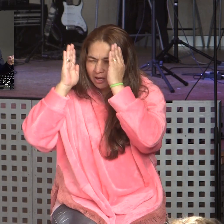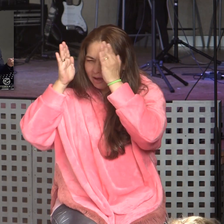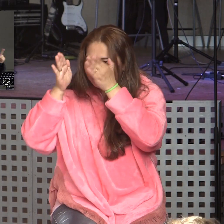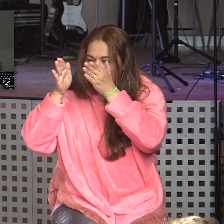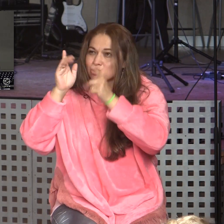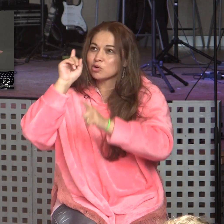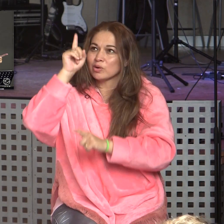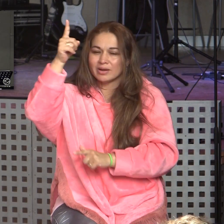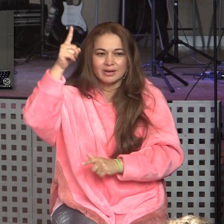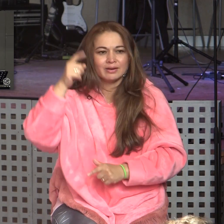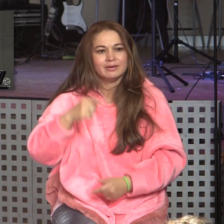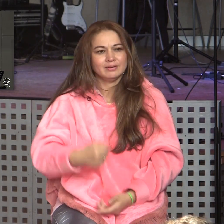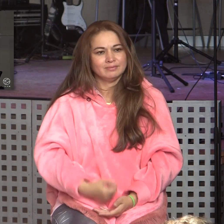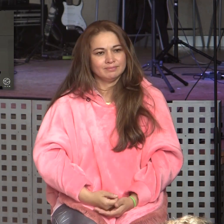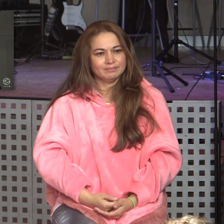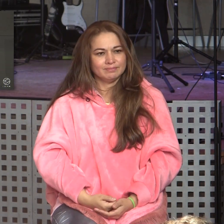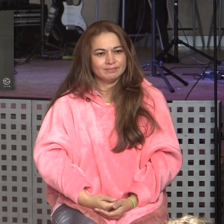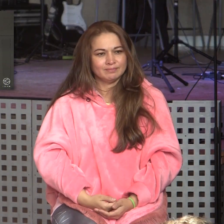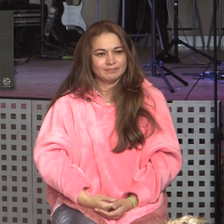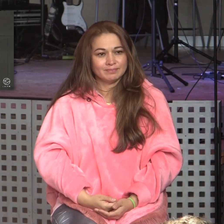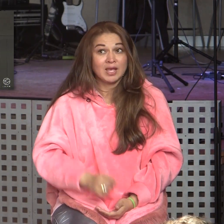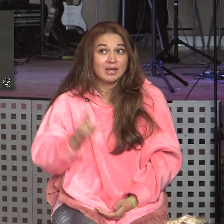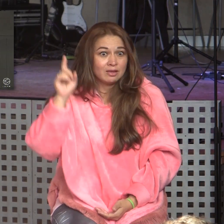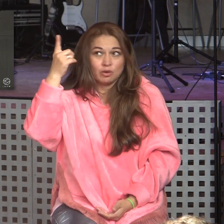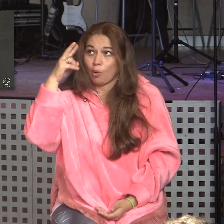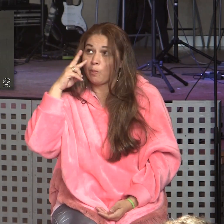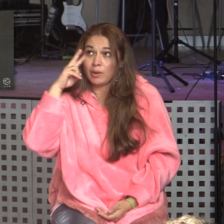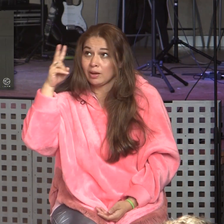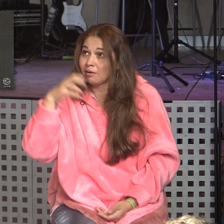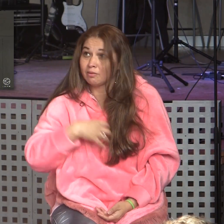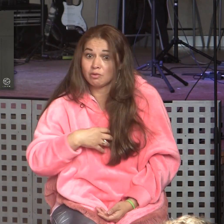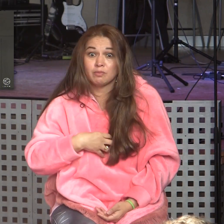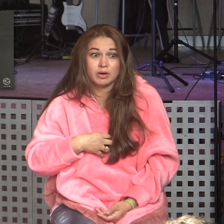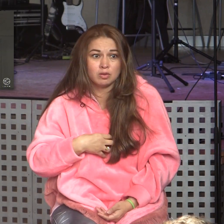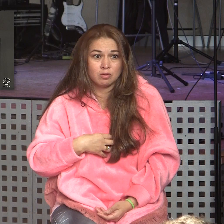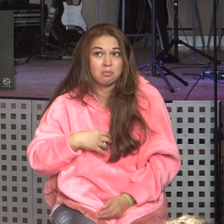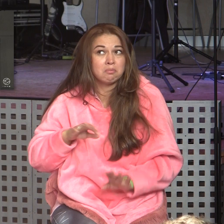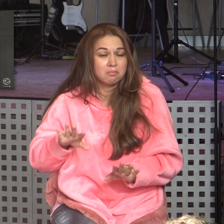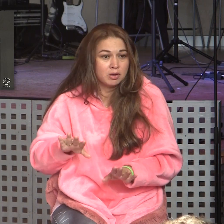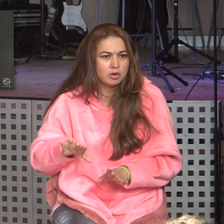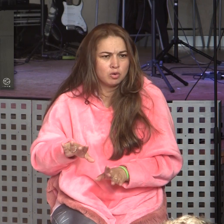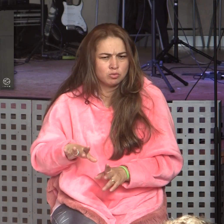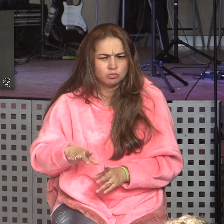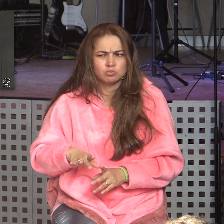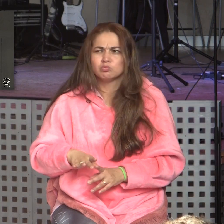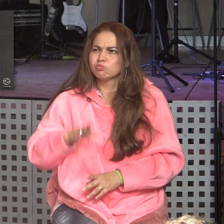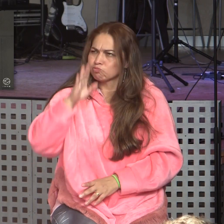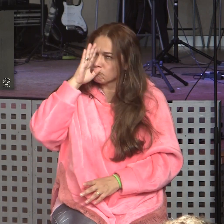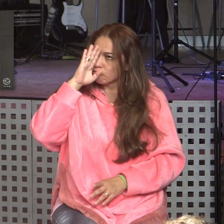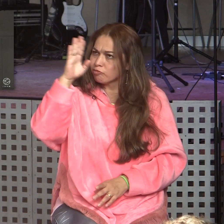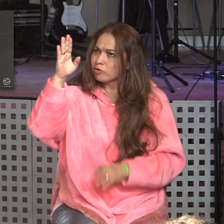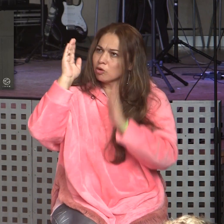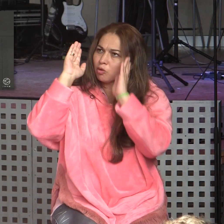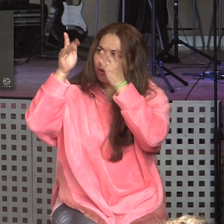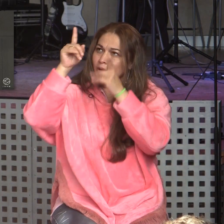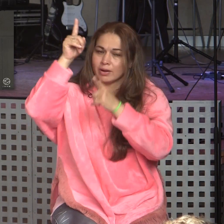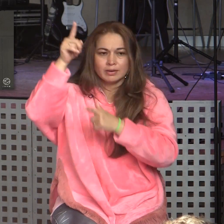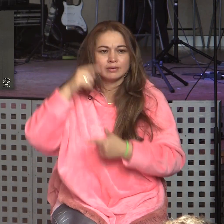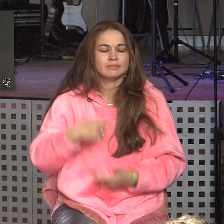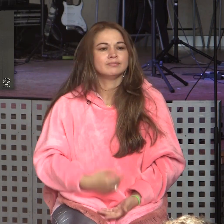Por eso influye en lo que es la manera de vivir. Lo difícil no es tomar, lo difícil es sostenerlas en el tiempo.